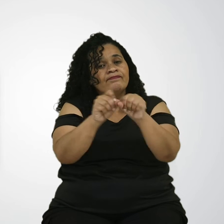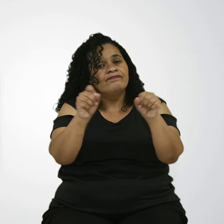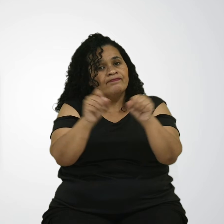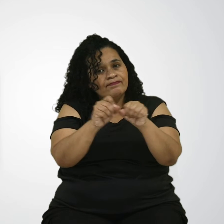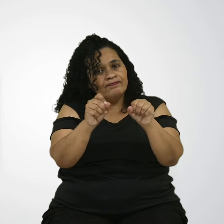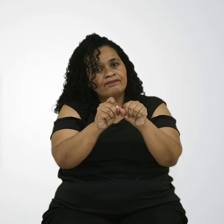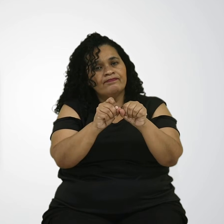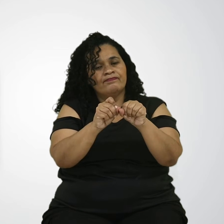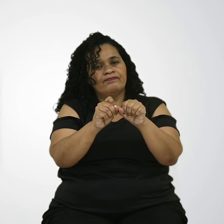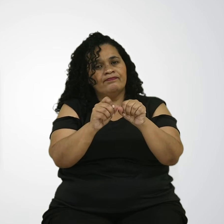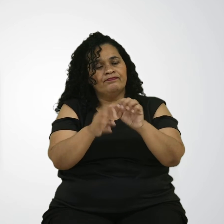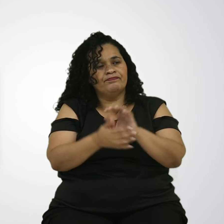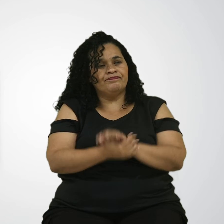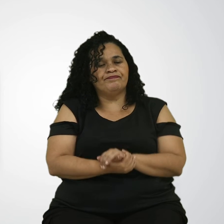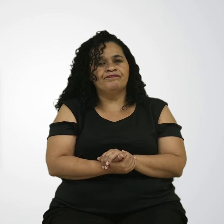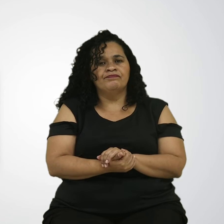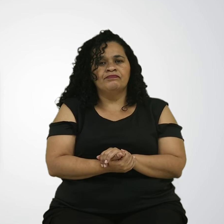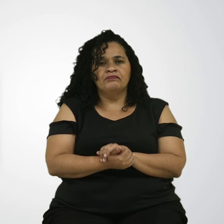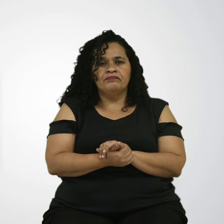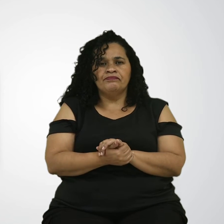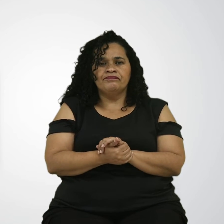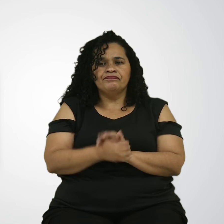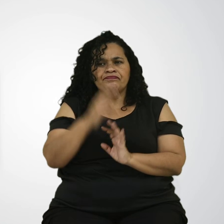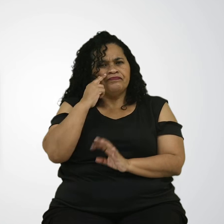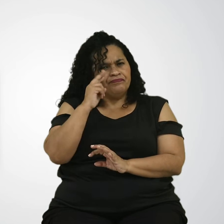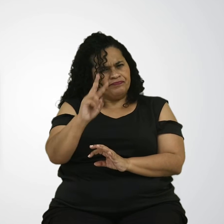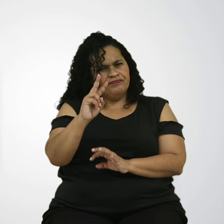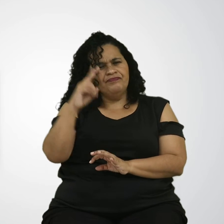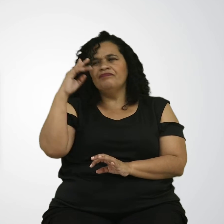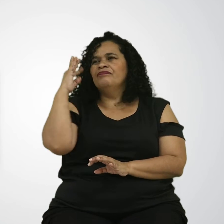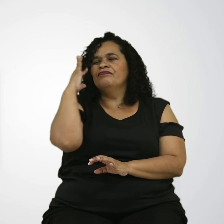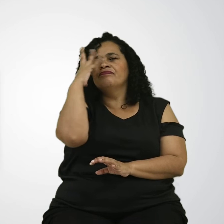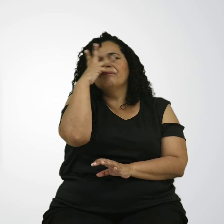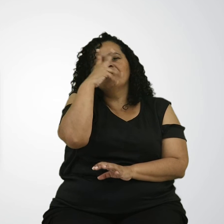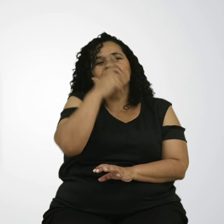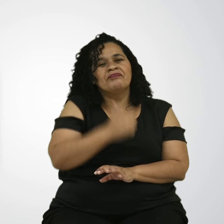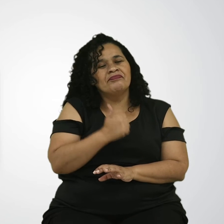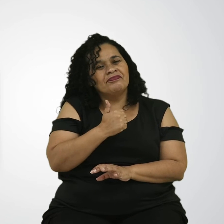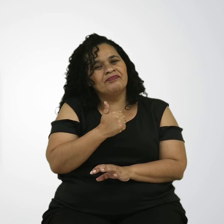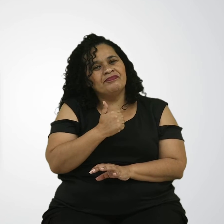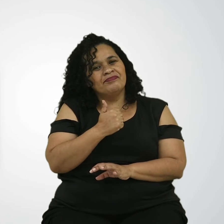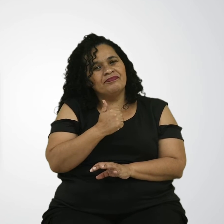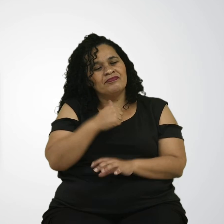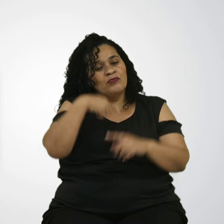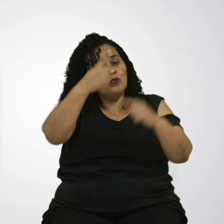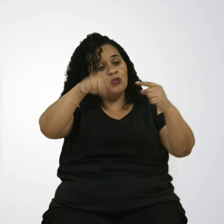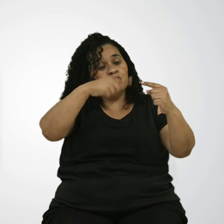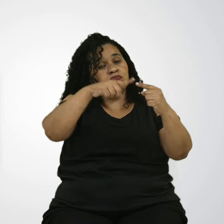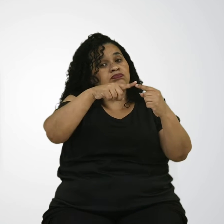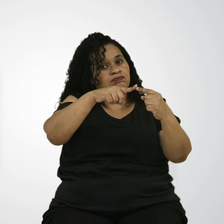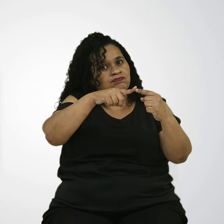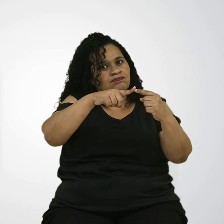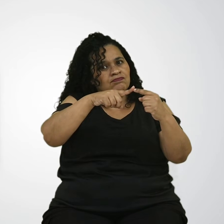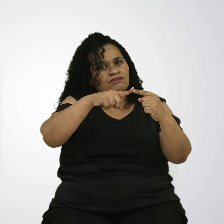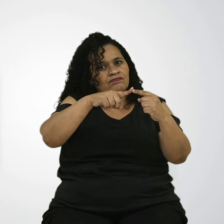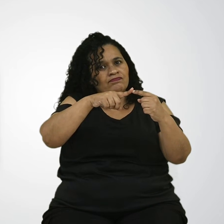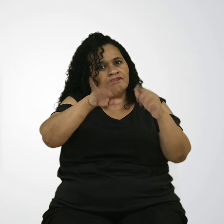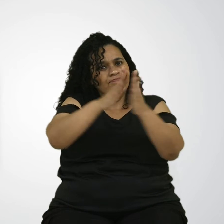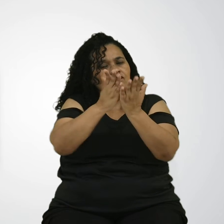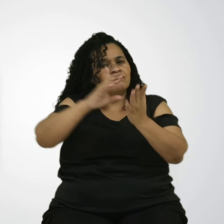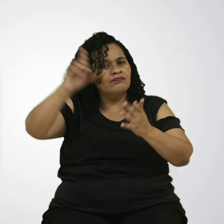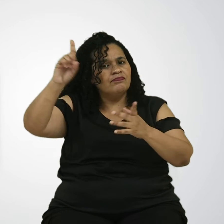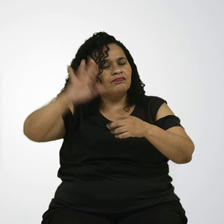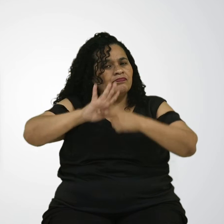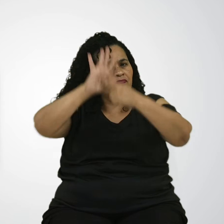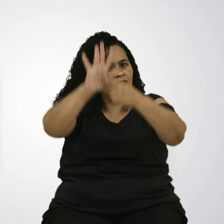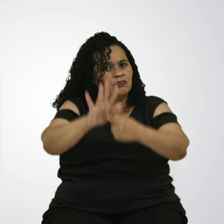Então, assim, olha como que é belo isso. Isso é belo. O objetivo das Escrituras é